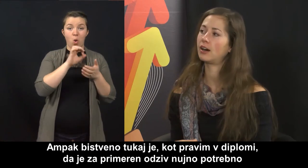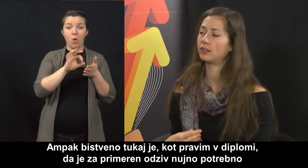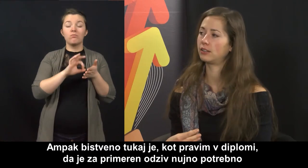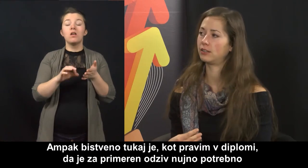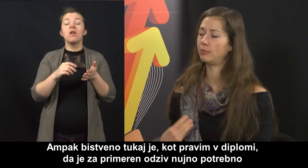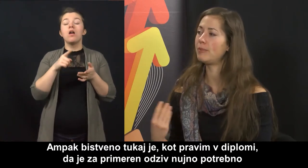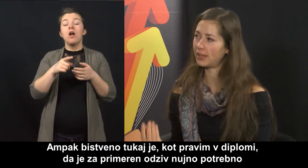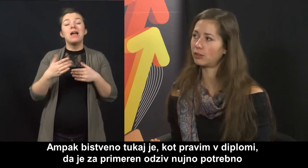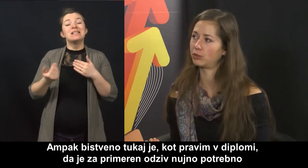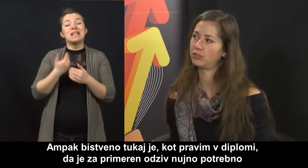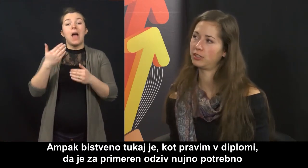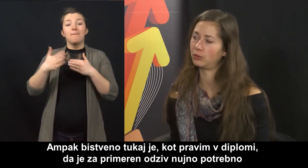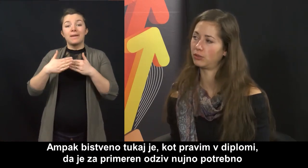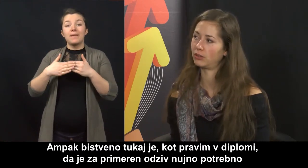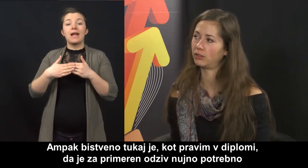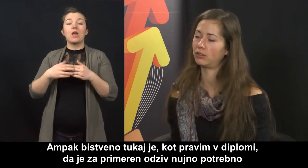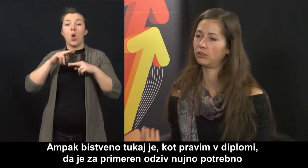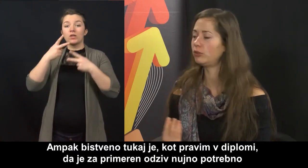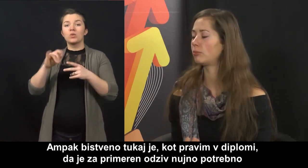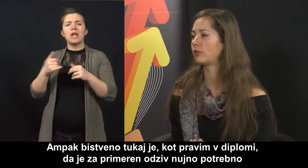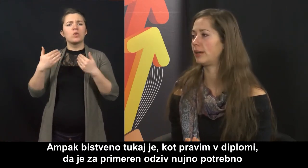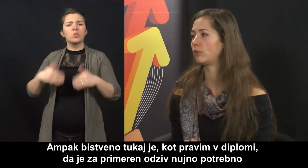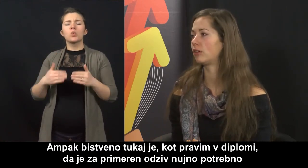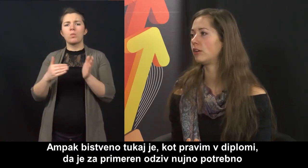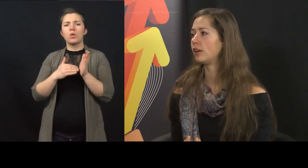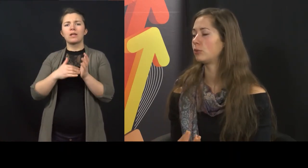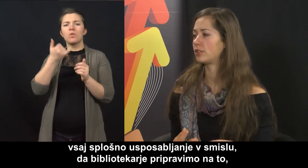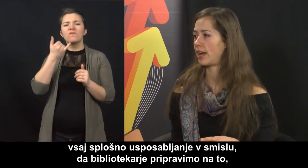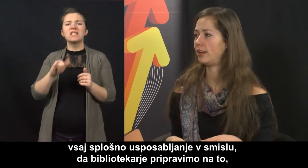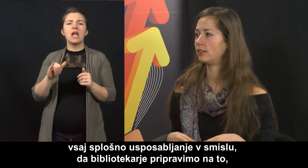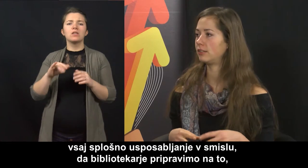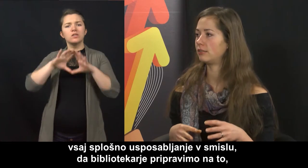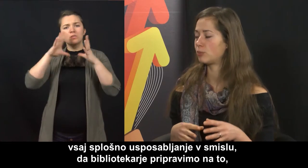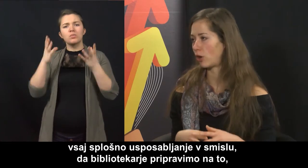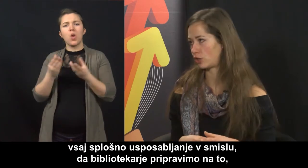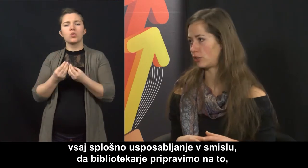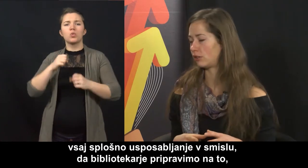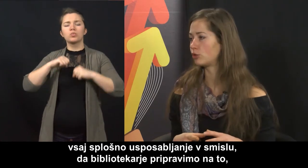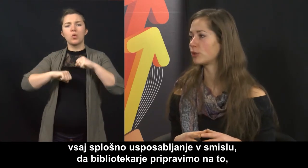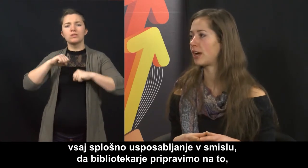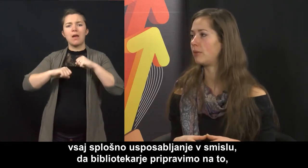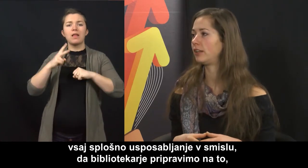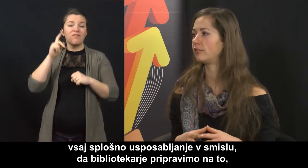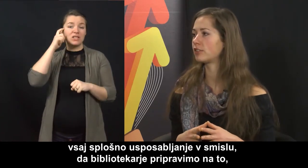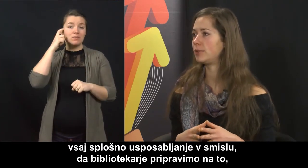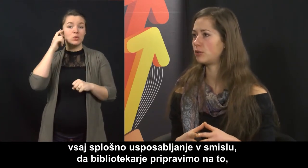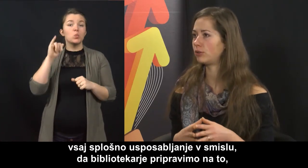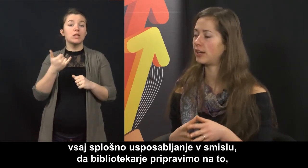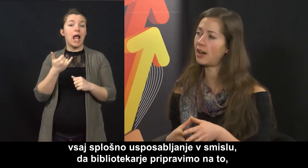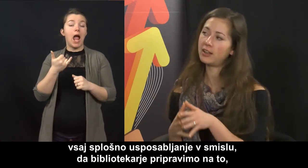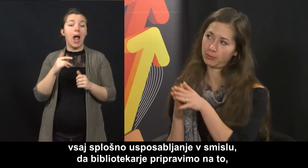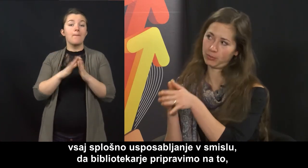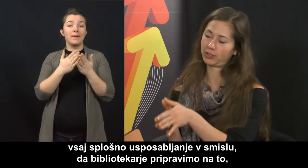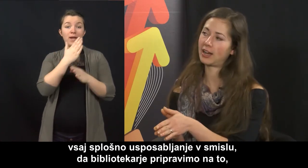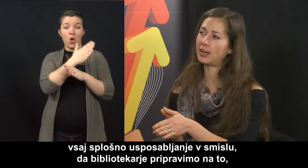za primeren odziv nujno potrebno vsaj splošno usposabljanje v smislu,